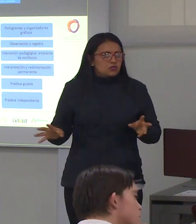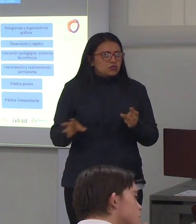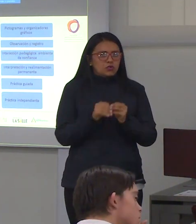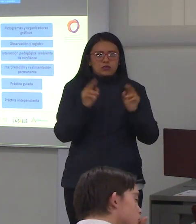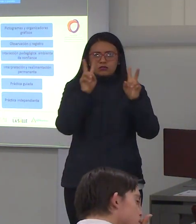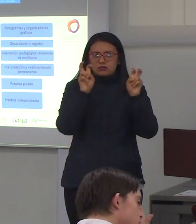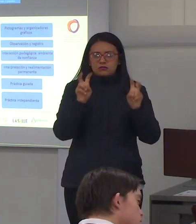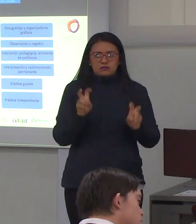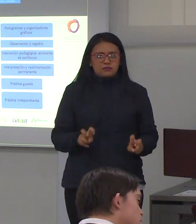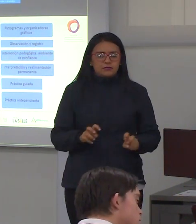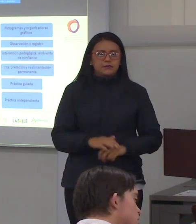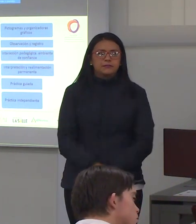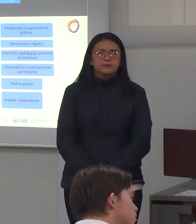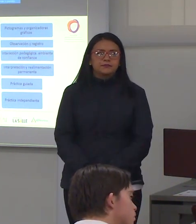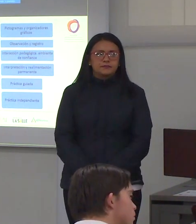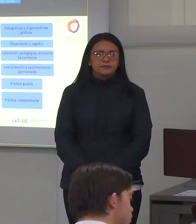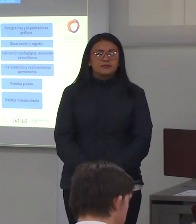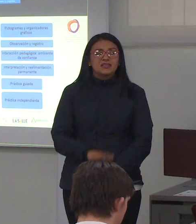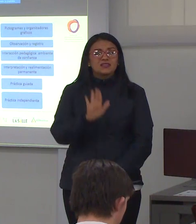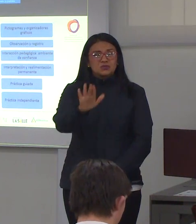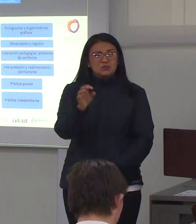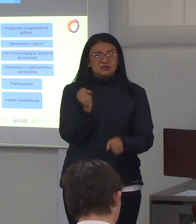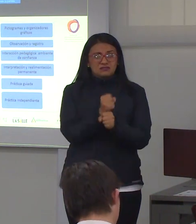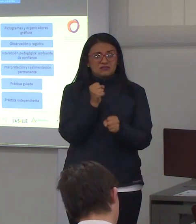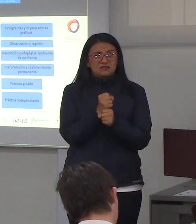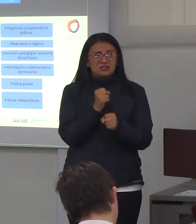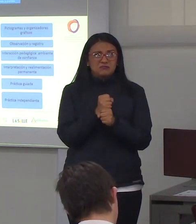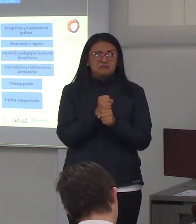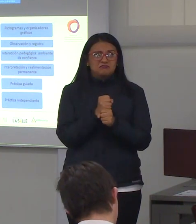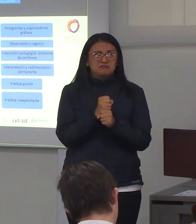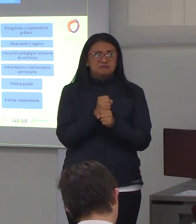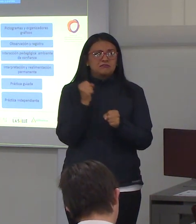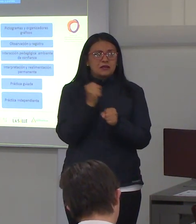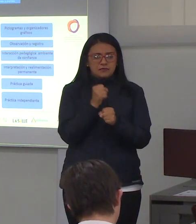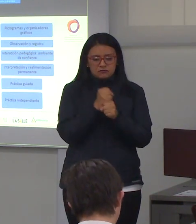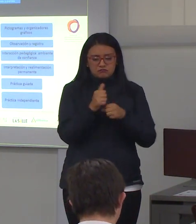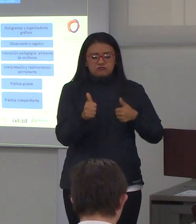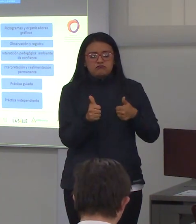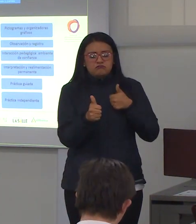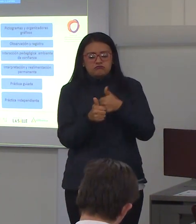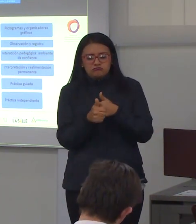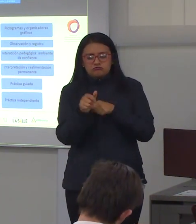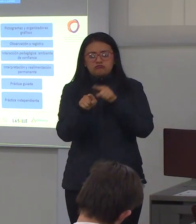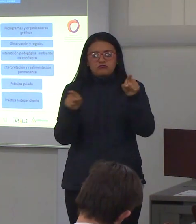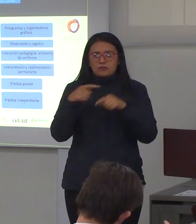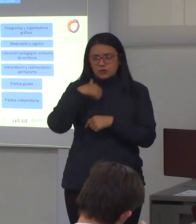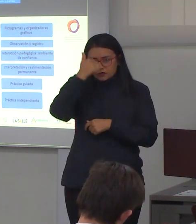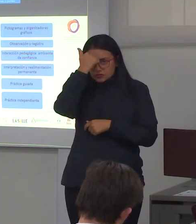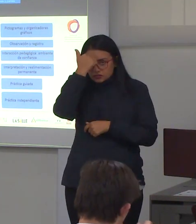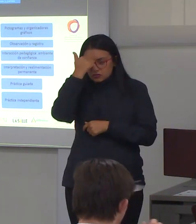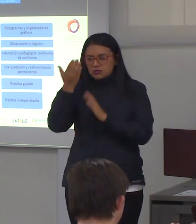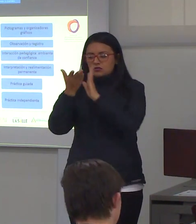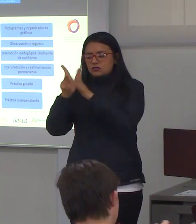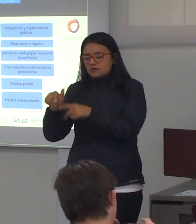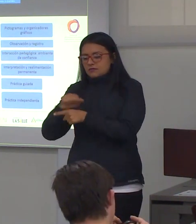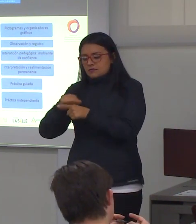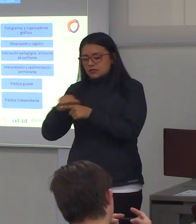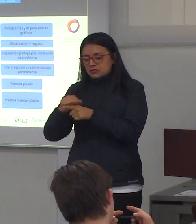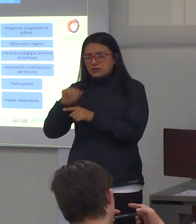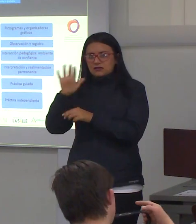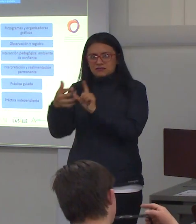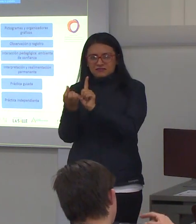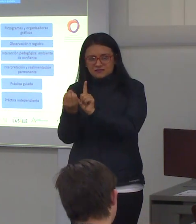las temáticas. Este trabajo se ha hecho en el acompañamiento con los docentes, con estudiantes de prácticas de las